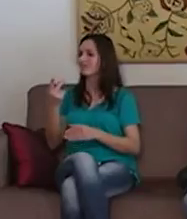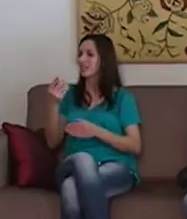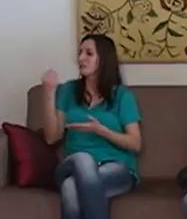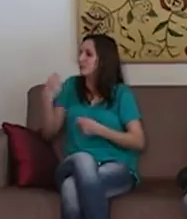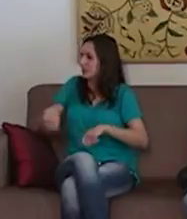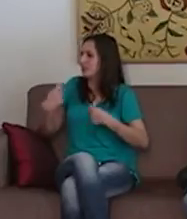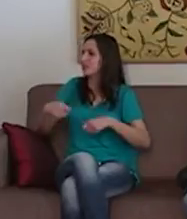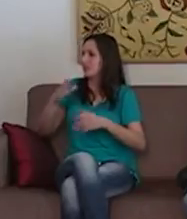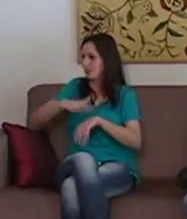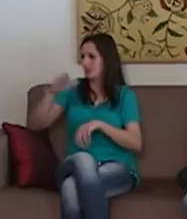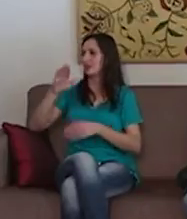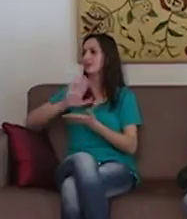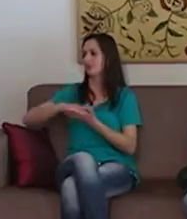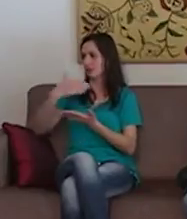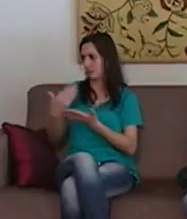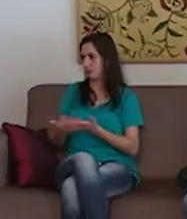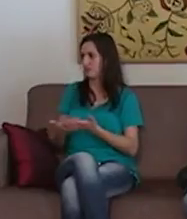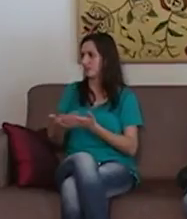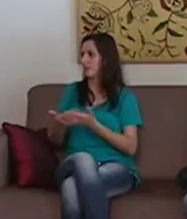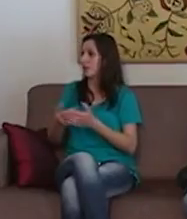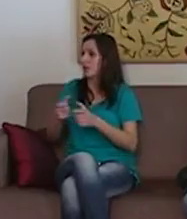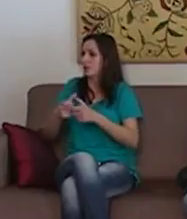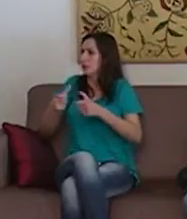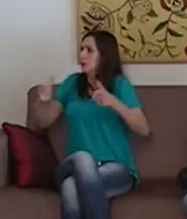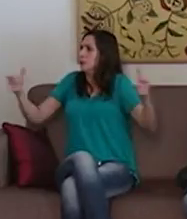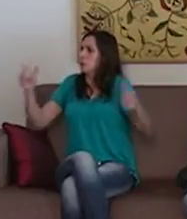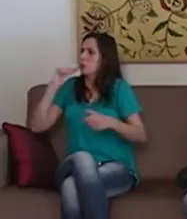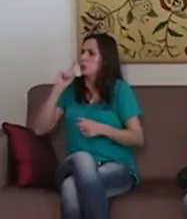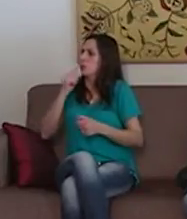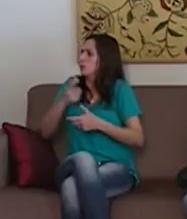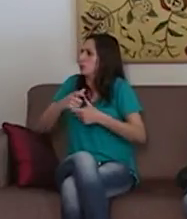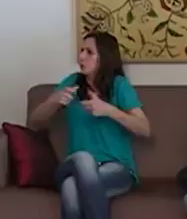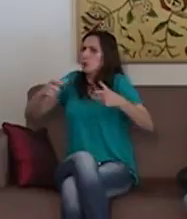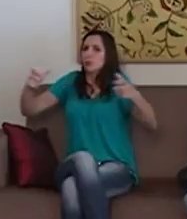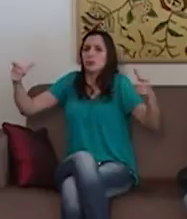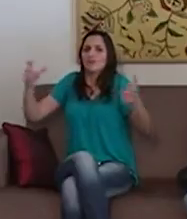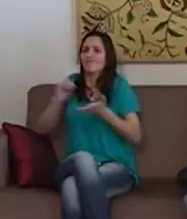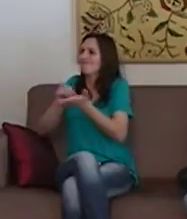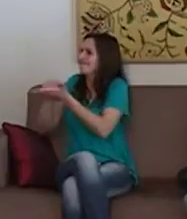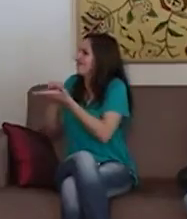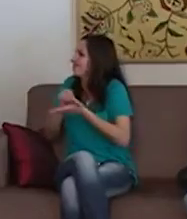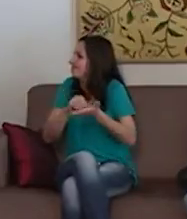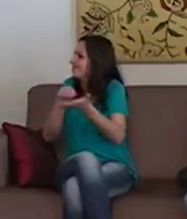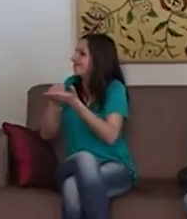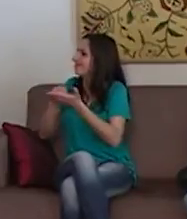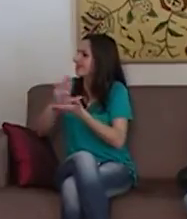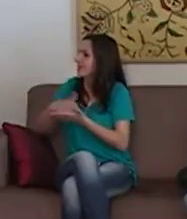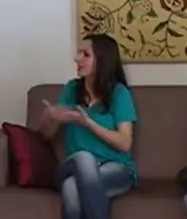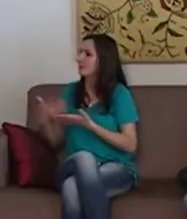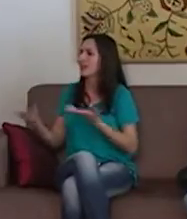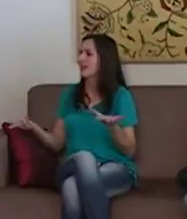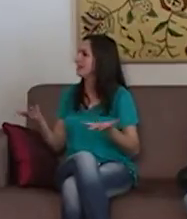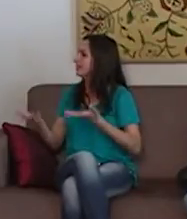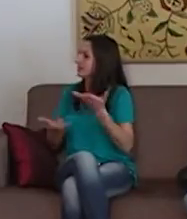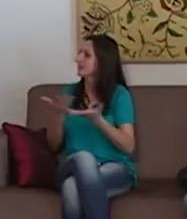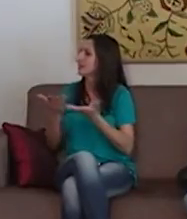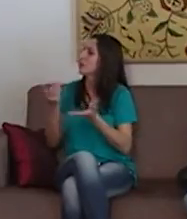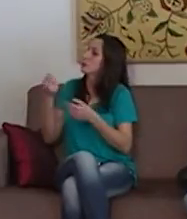eu concordo com eles. É necessário que aumente o número de intérpretes, porque os surdos estão cada vez mais acessando a